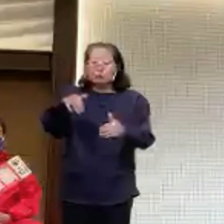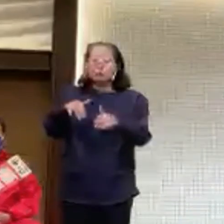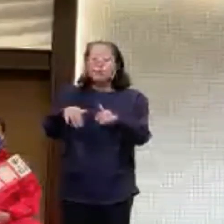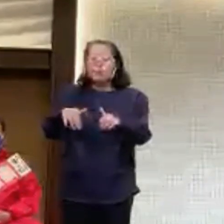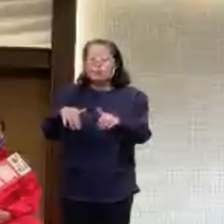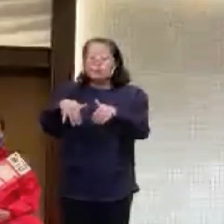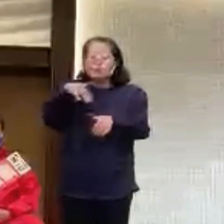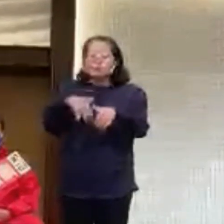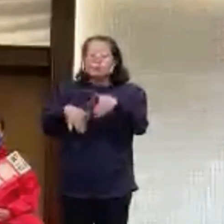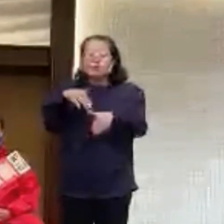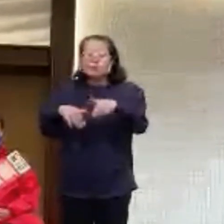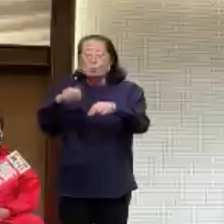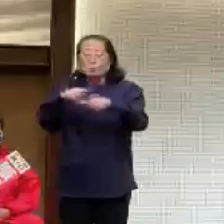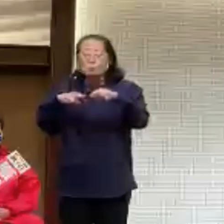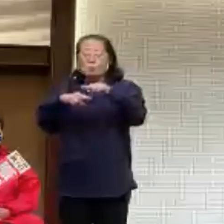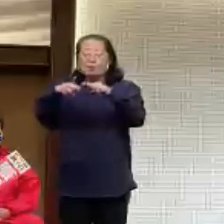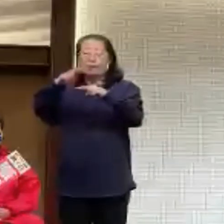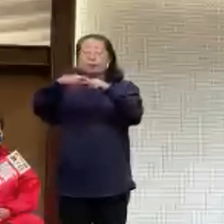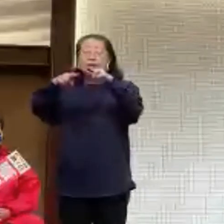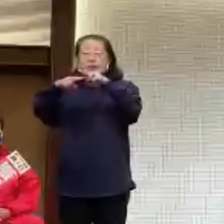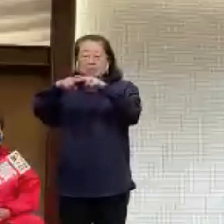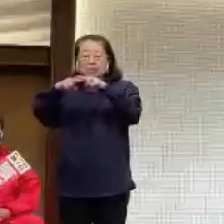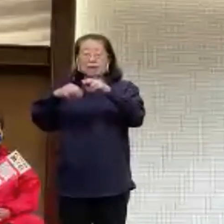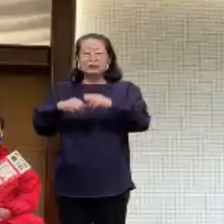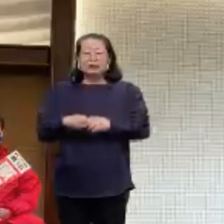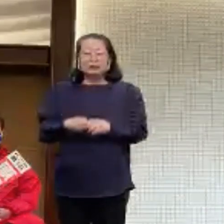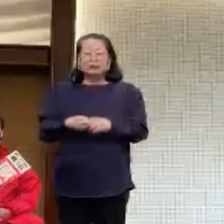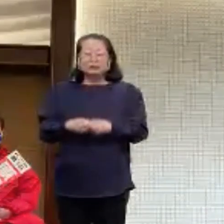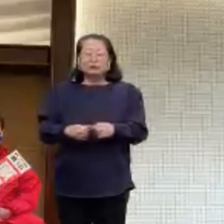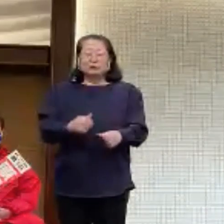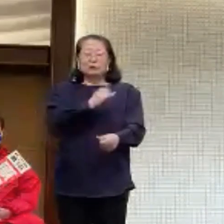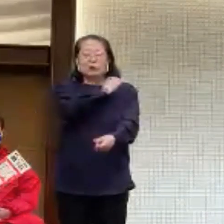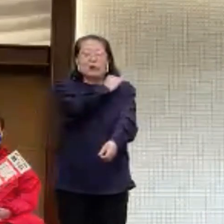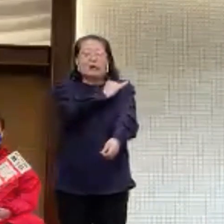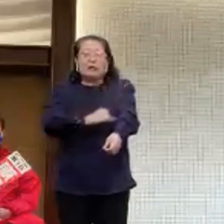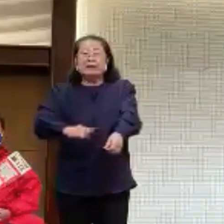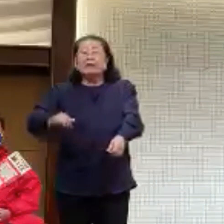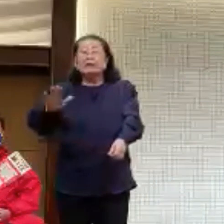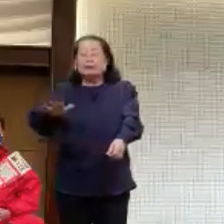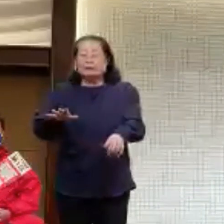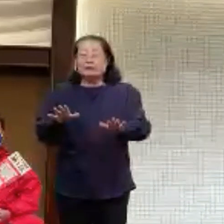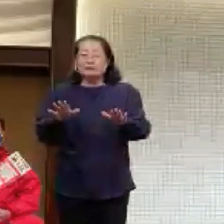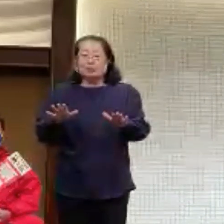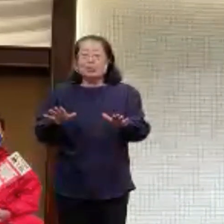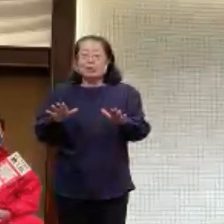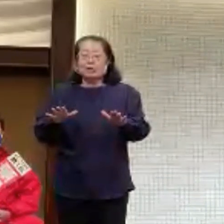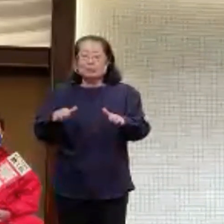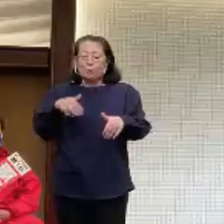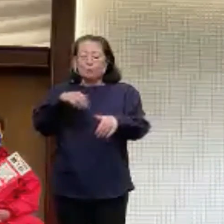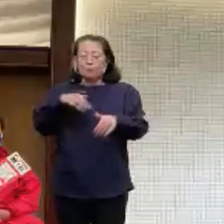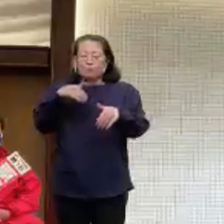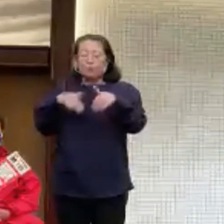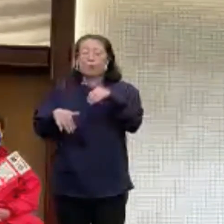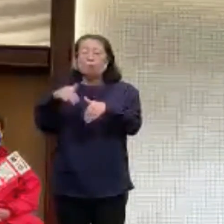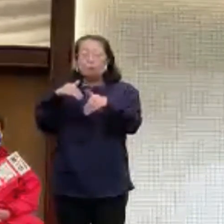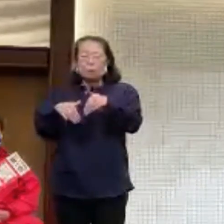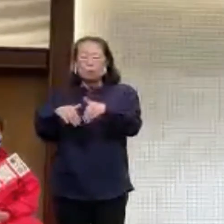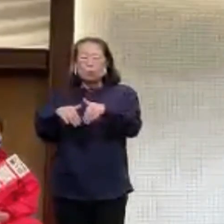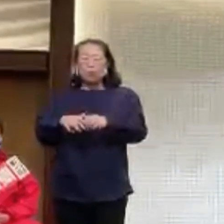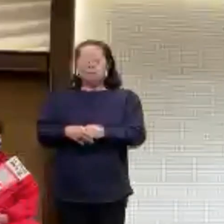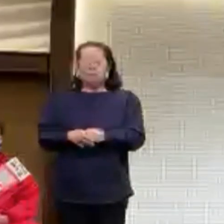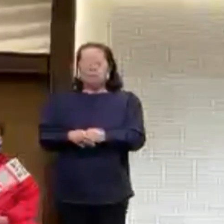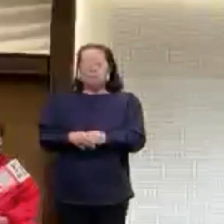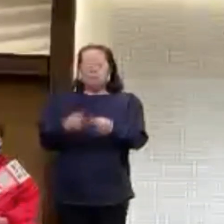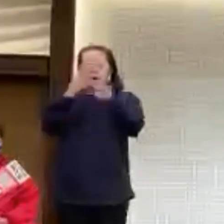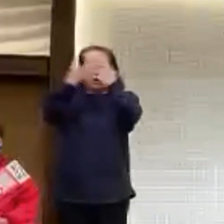草の根の選挙を積み重ねてきた、その歴史があります。今回の選挙もどう